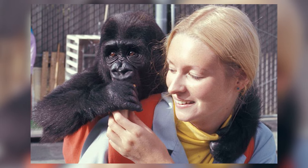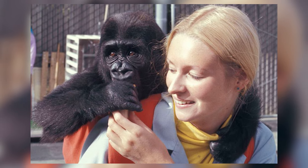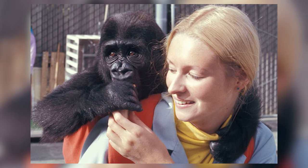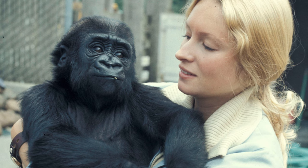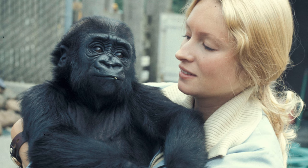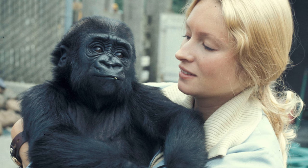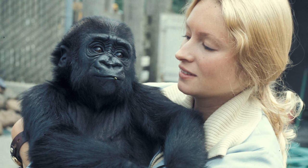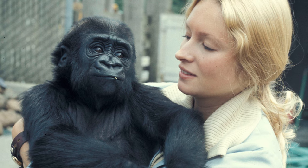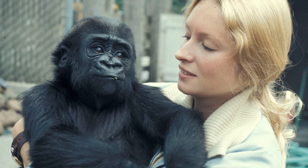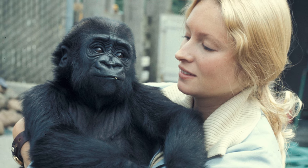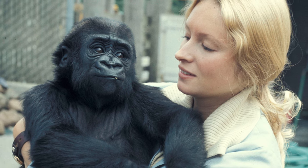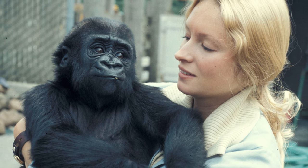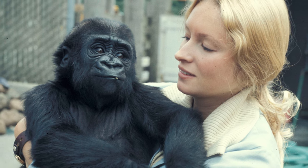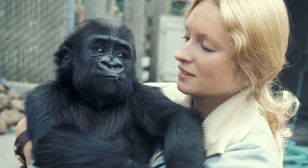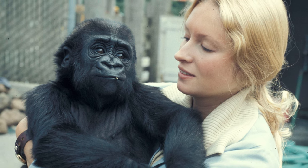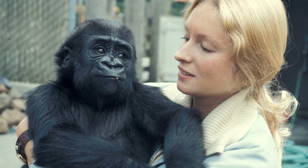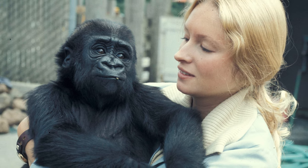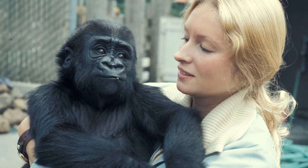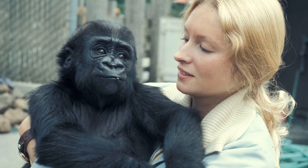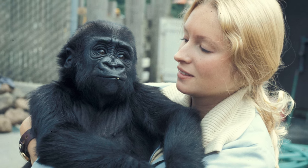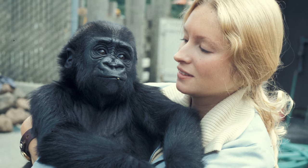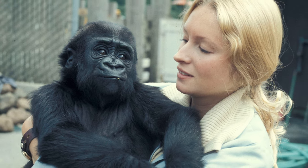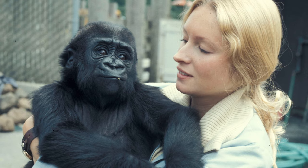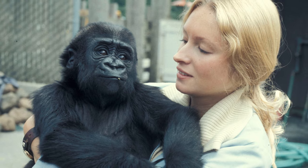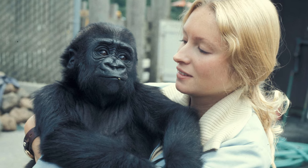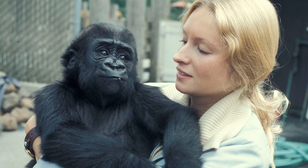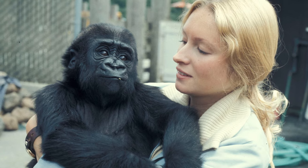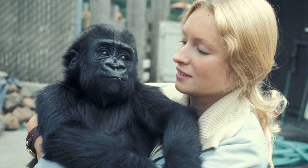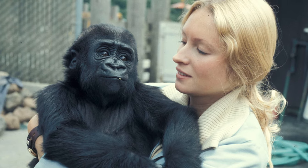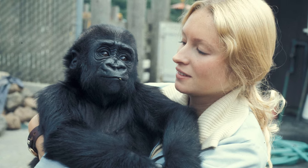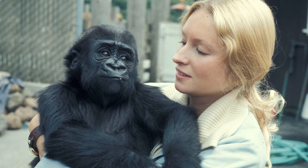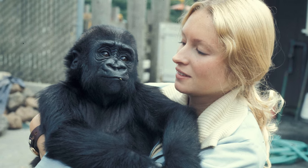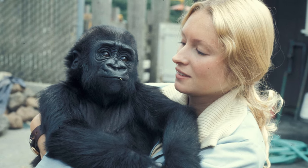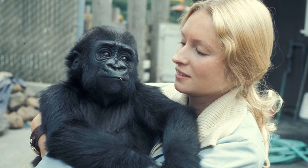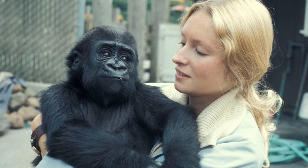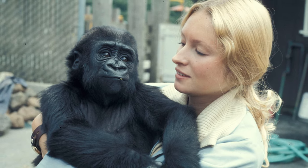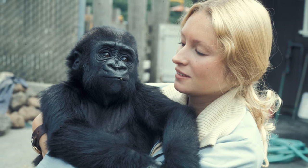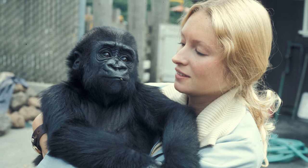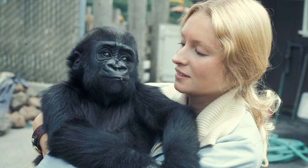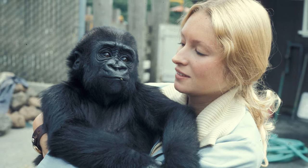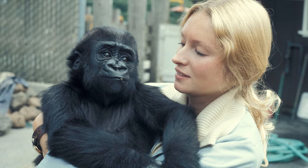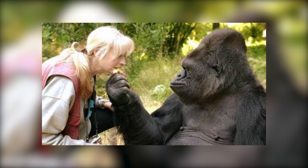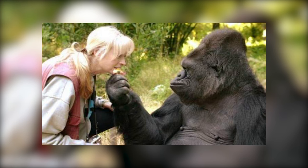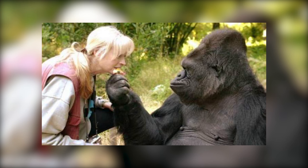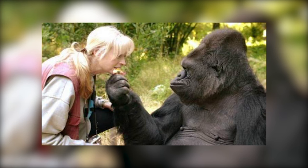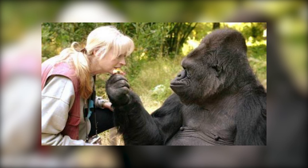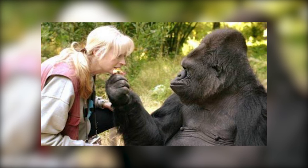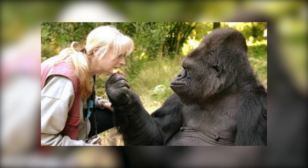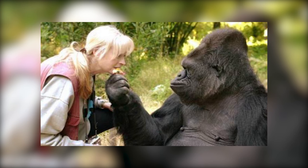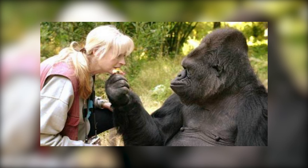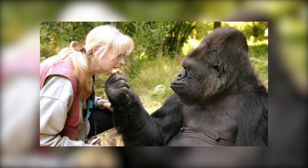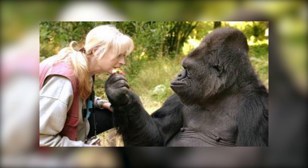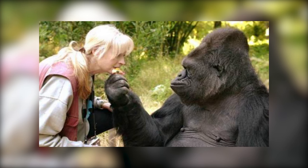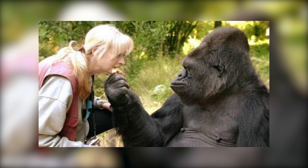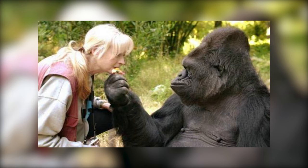University, si prendeva cura di Coco allo zoo di San Francisco come parte della sua ricerca, ma non avrebbe mai immaginato che avrebbe